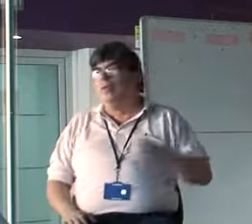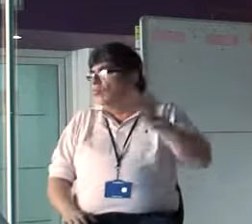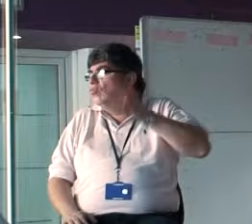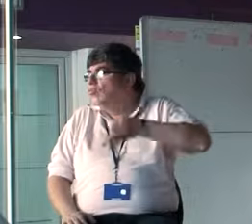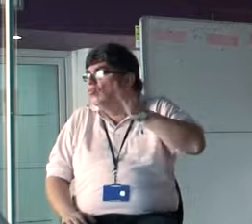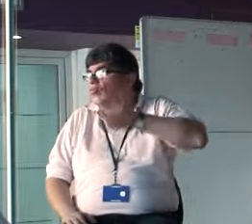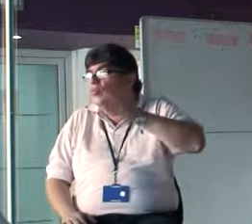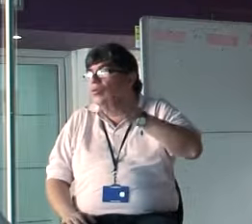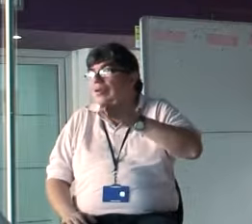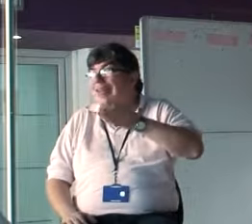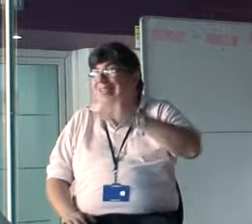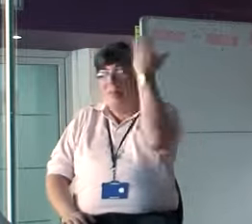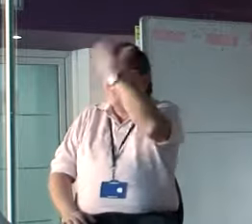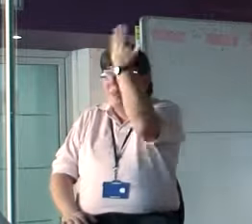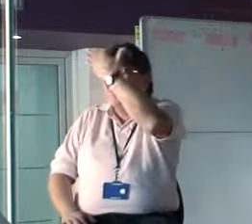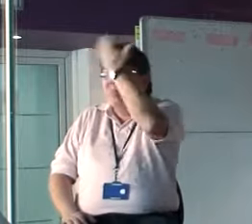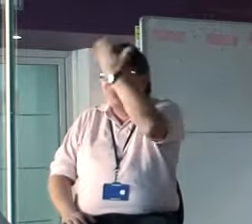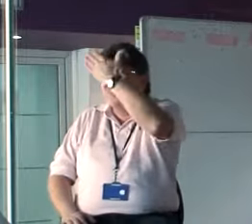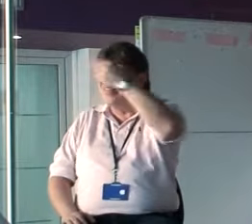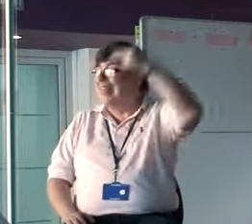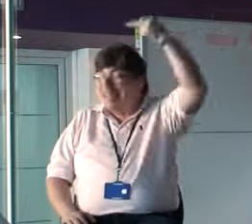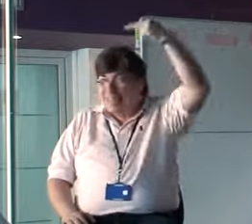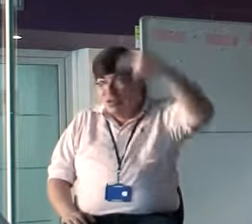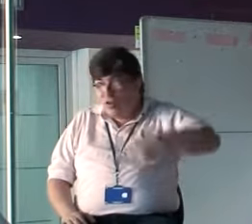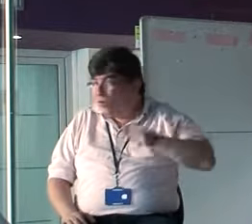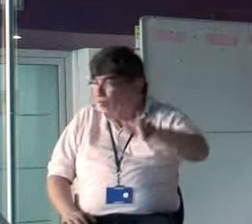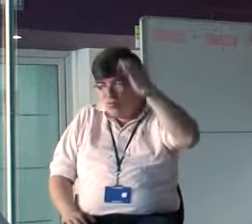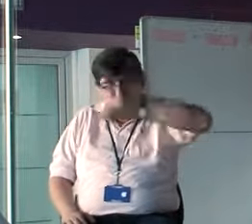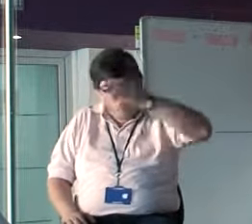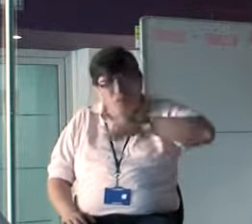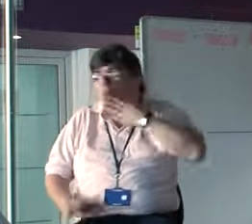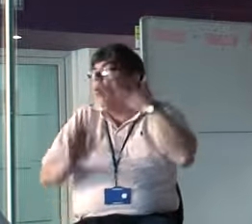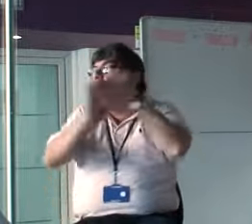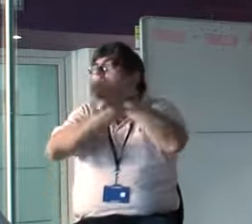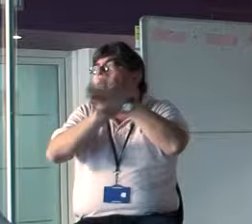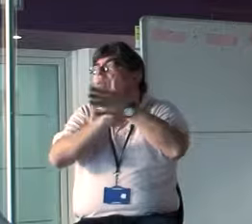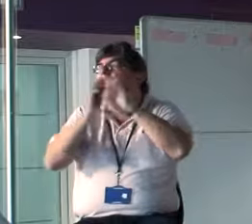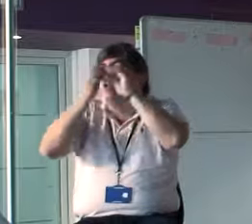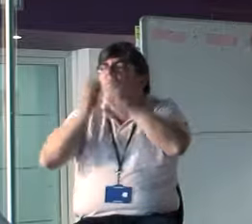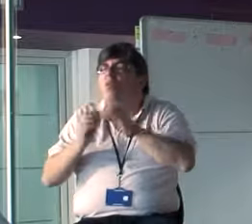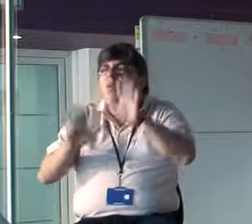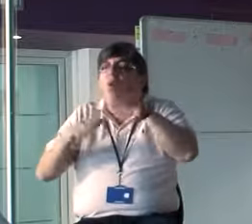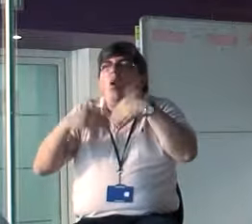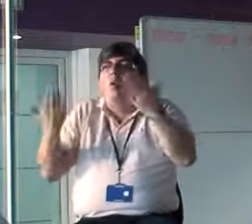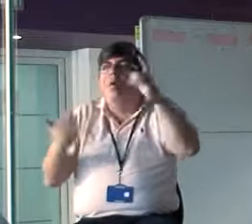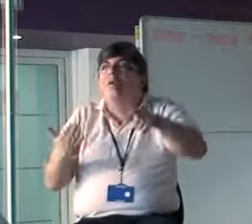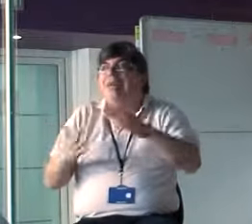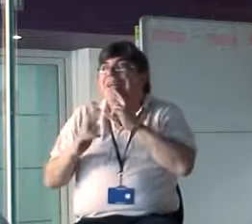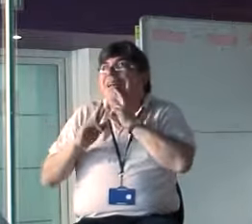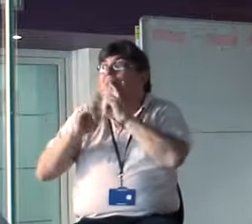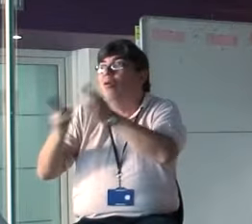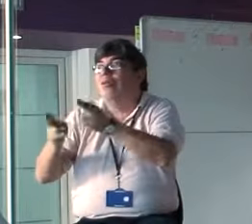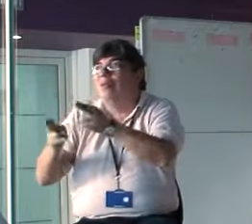Usualmente las películas y las historias cuentan la manera como un personaje